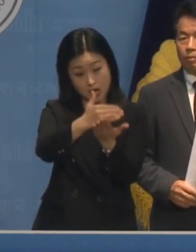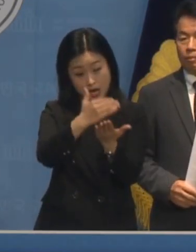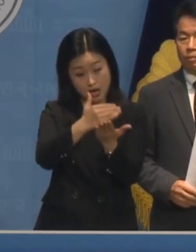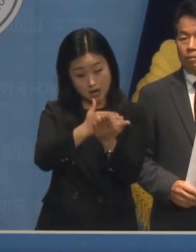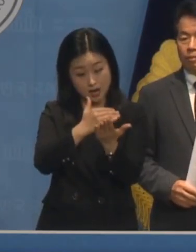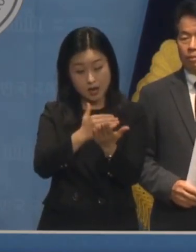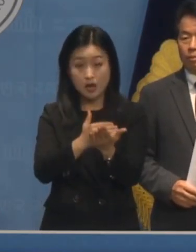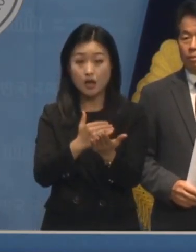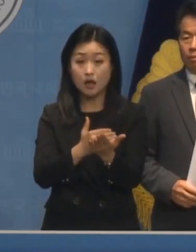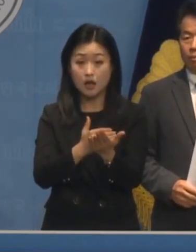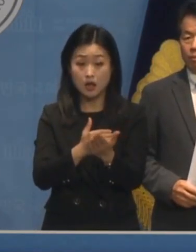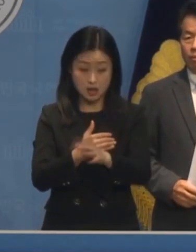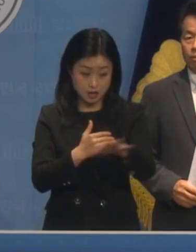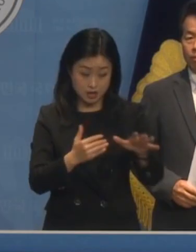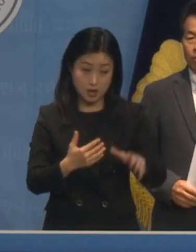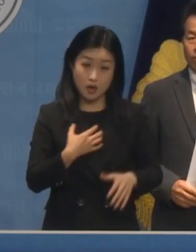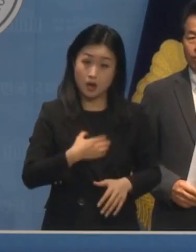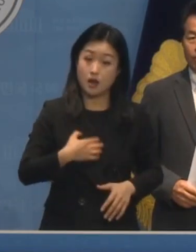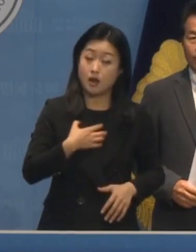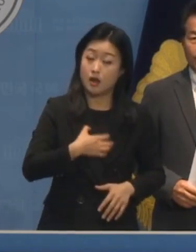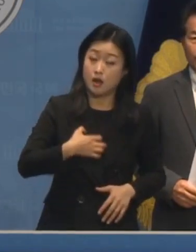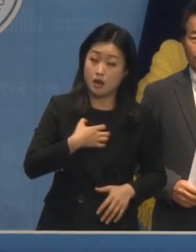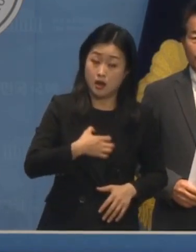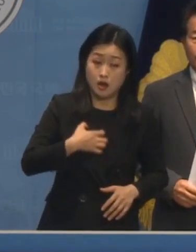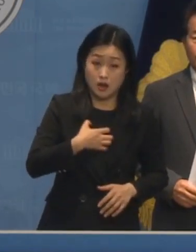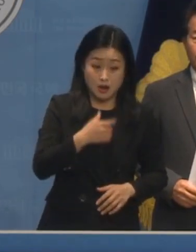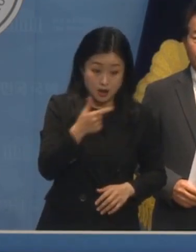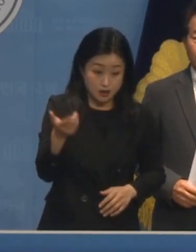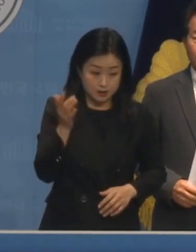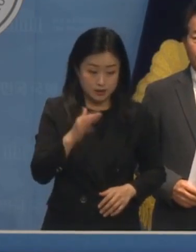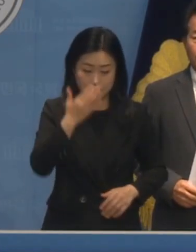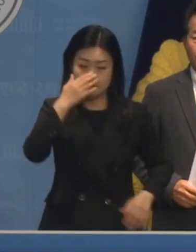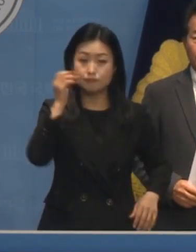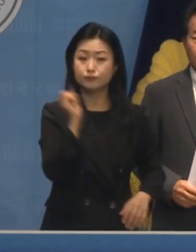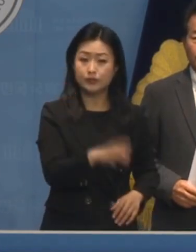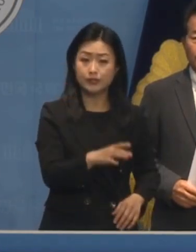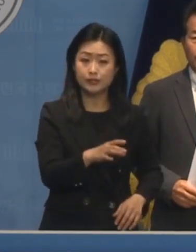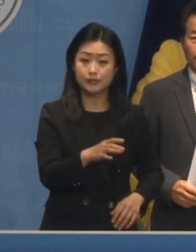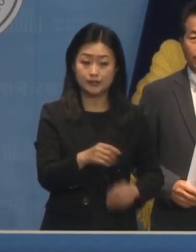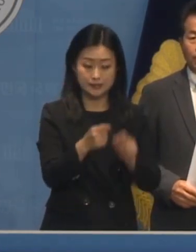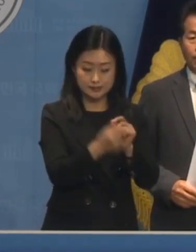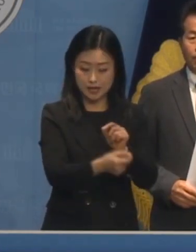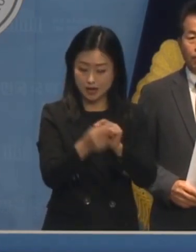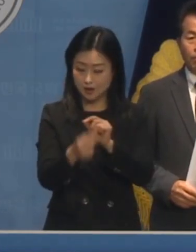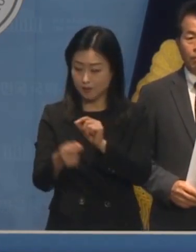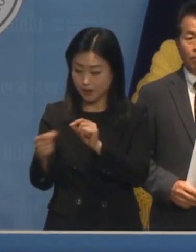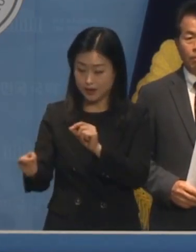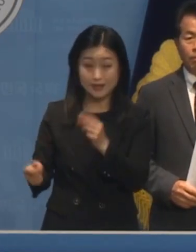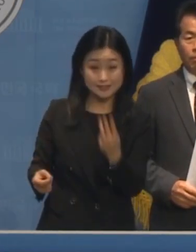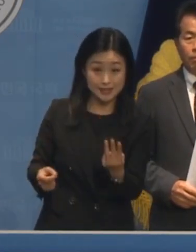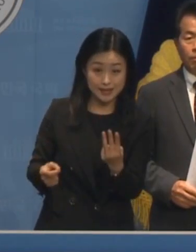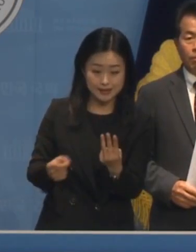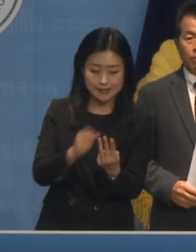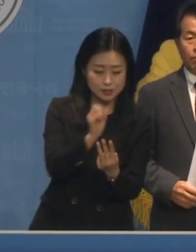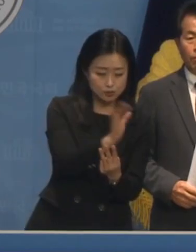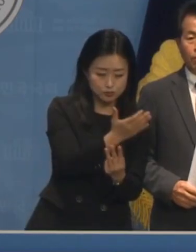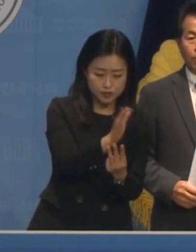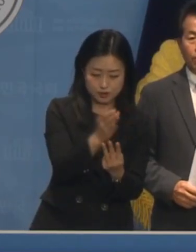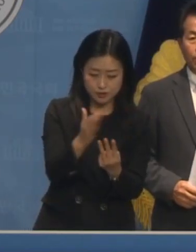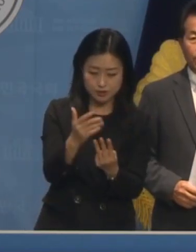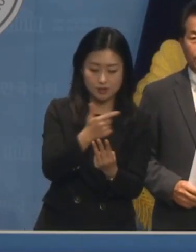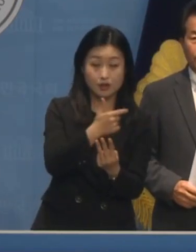노동자들의 고통과 한숨은 외면하고 있으며 세계 자회사를 여섯개 자사